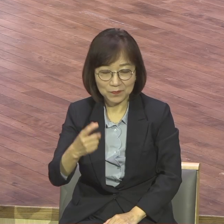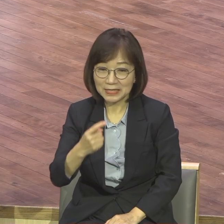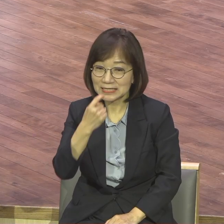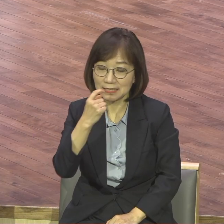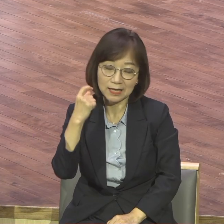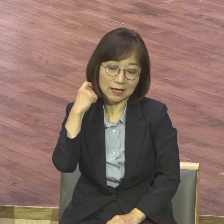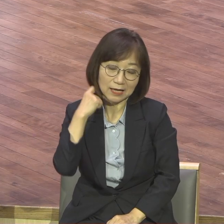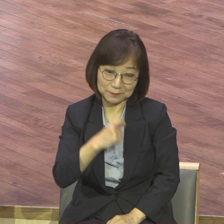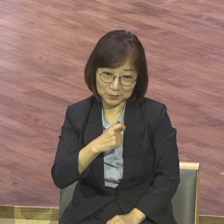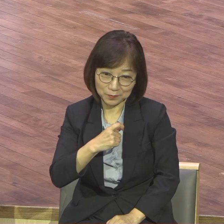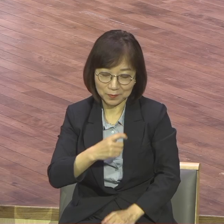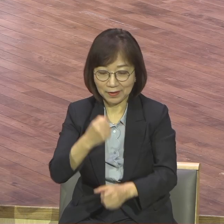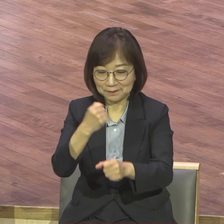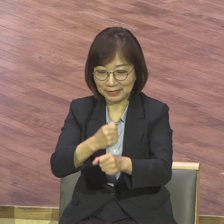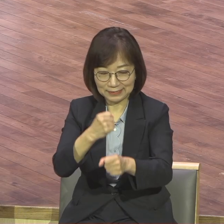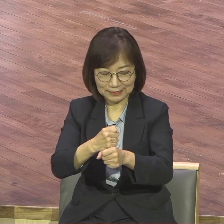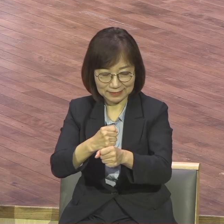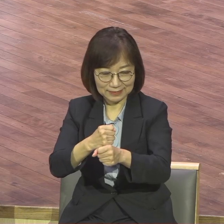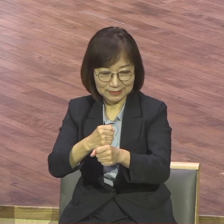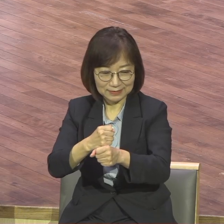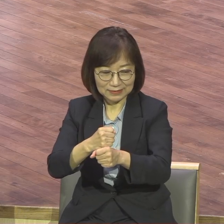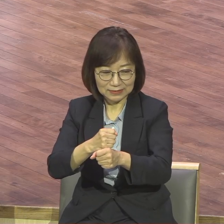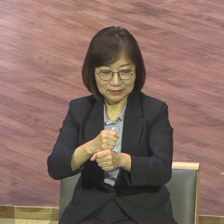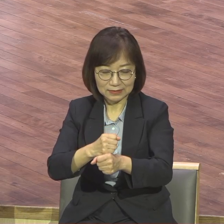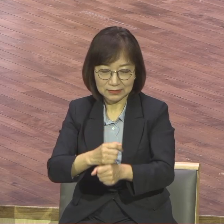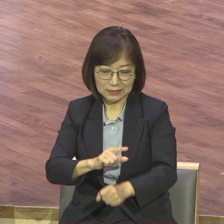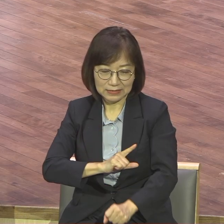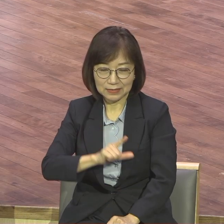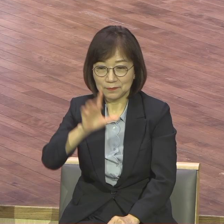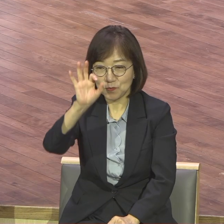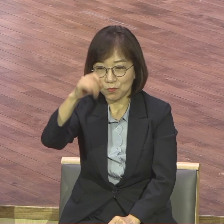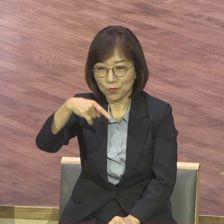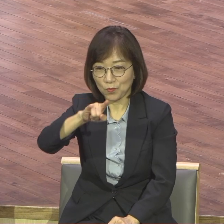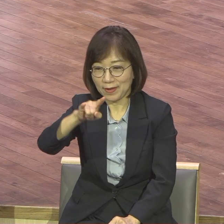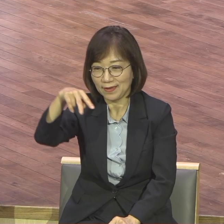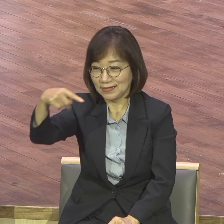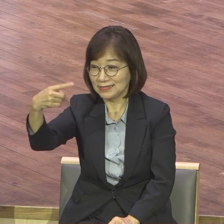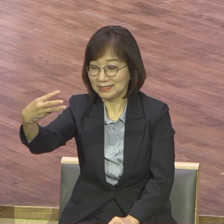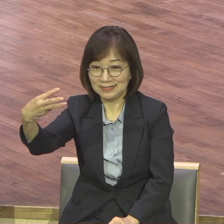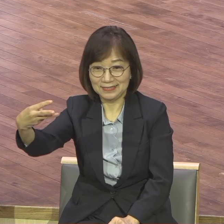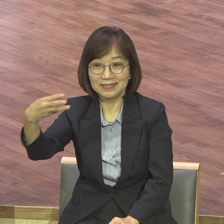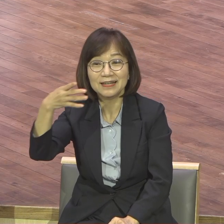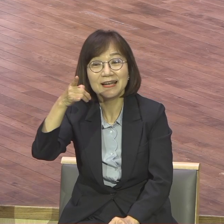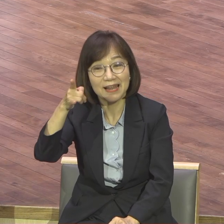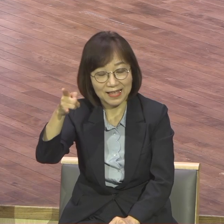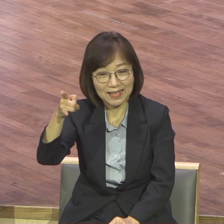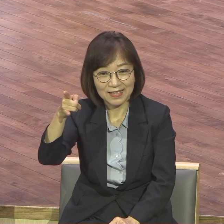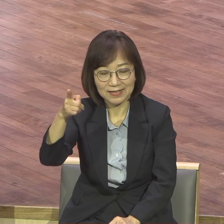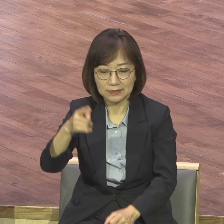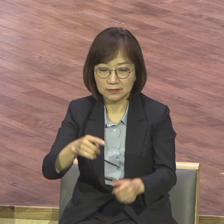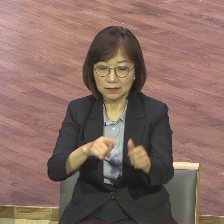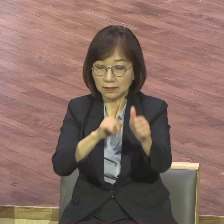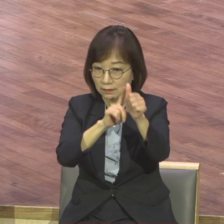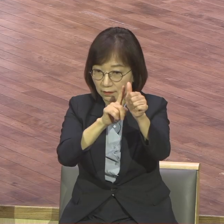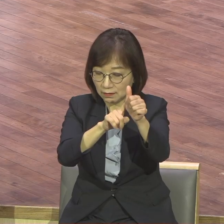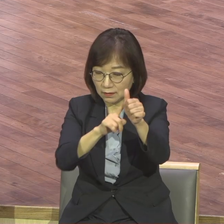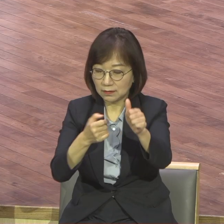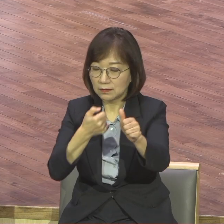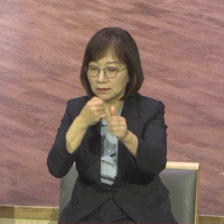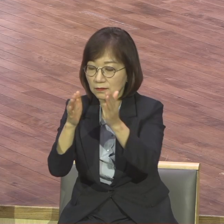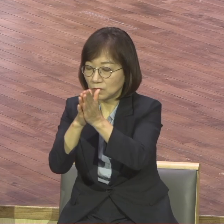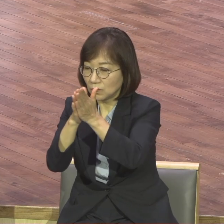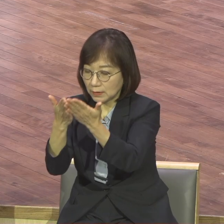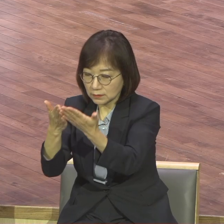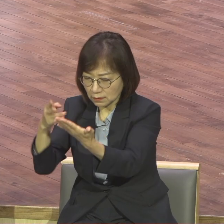감리교 창시자 윌리엄 요한 웨슬레 같은 이런 분들도 로마서 말씀을